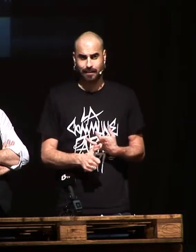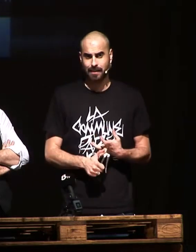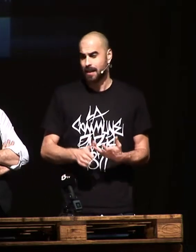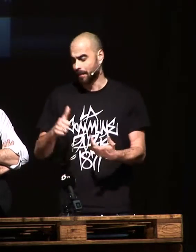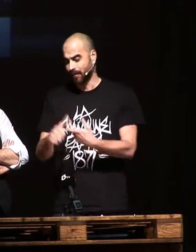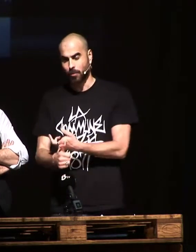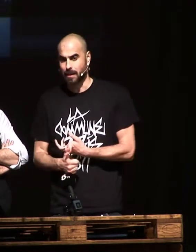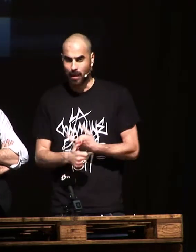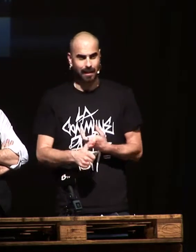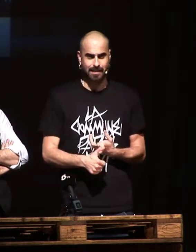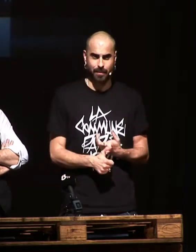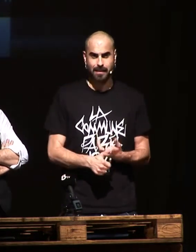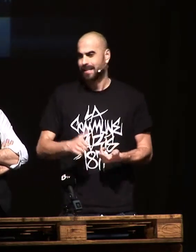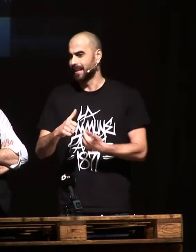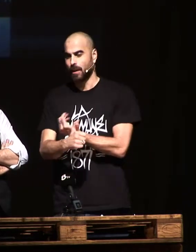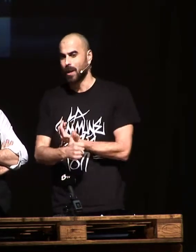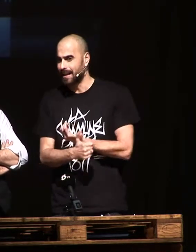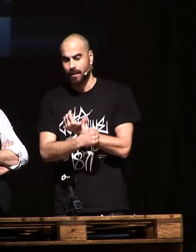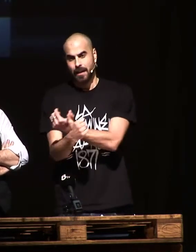contra nosaltres, amb reformes laborals regressives,